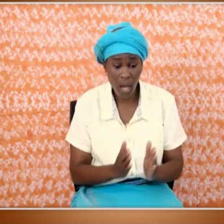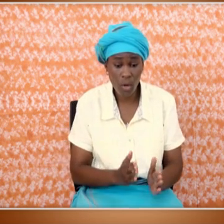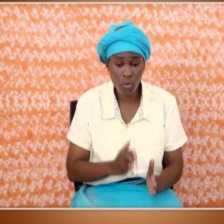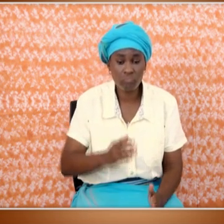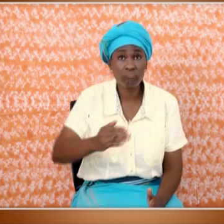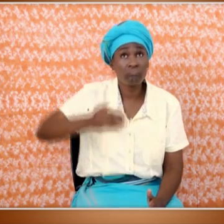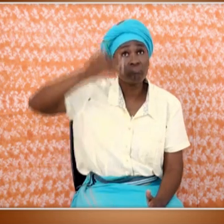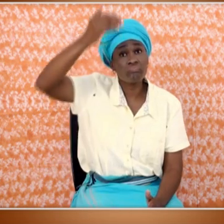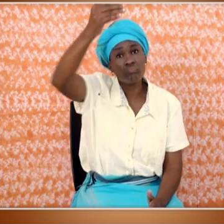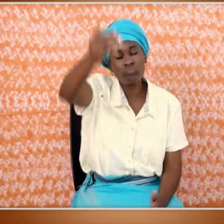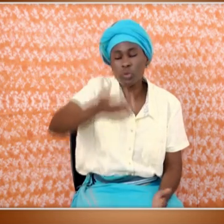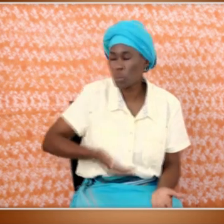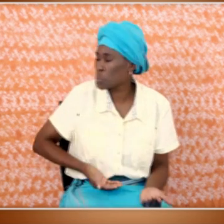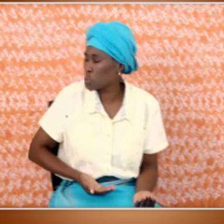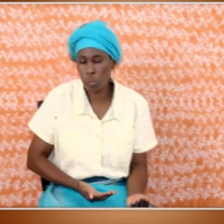Ni kweli uzazi wa mpango husababisha ugumba?